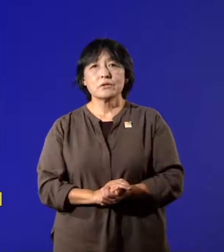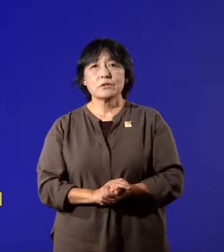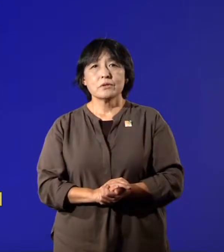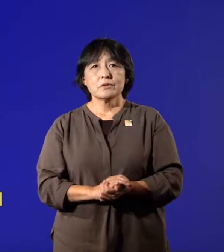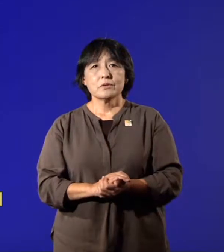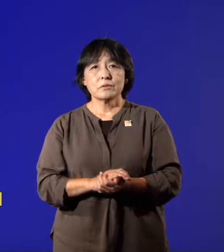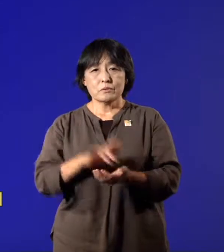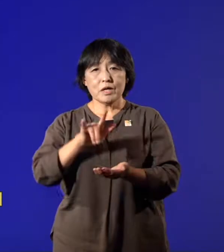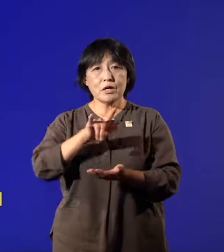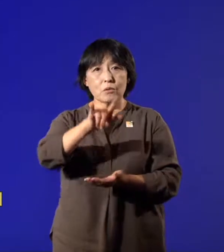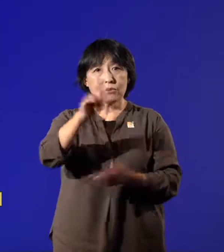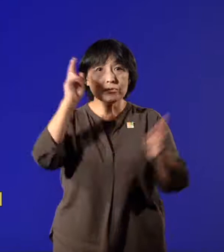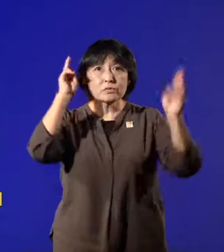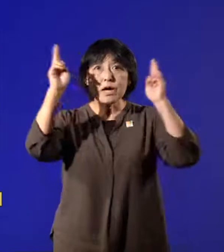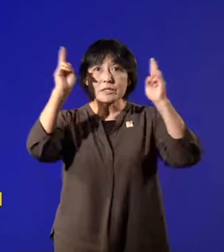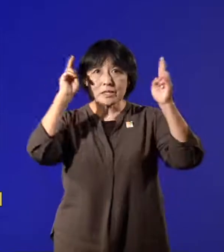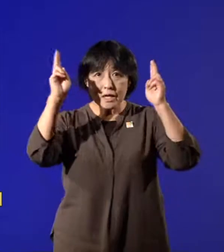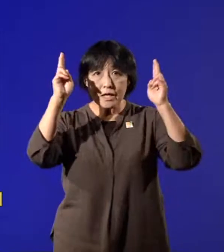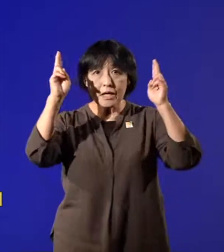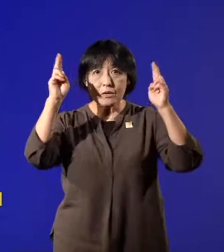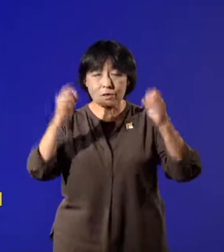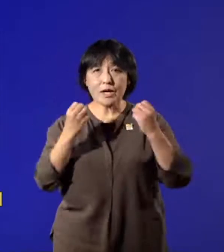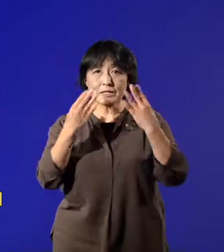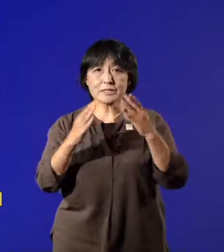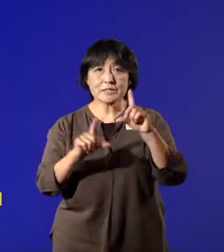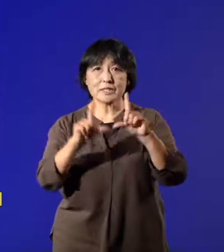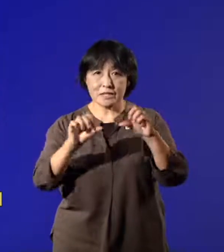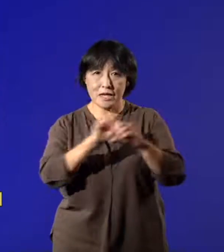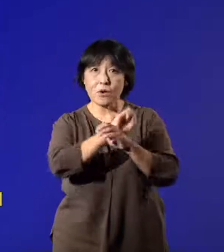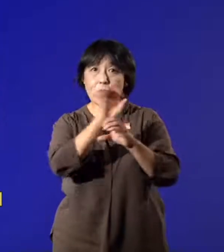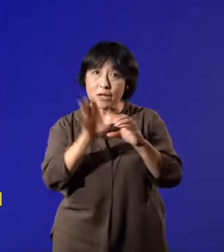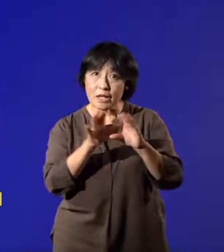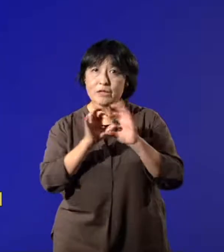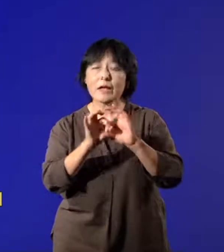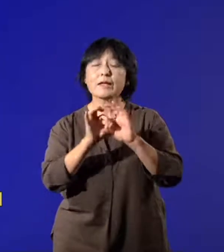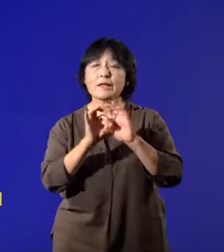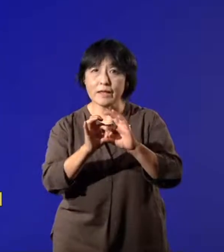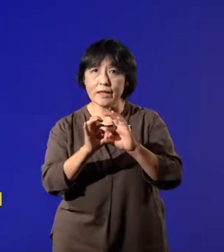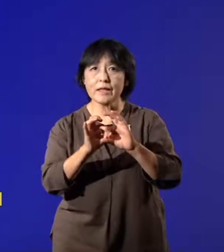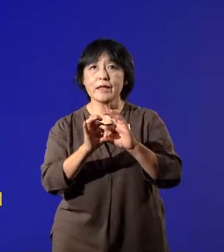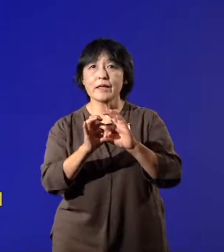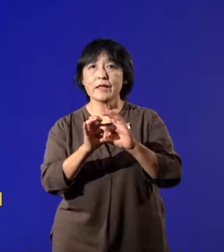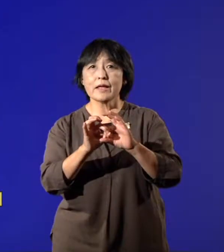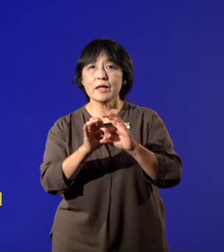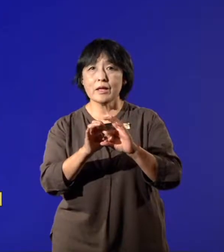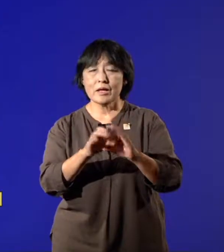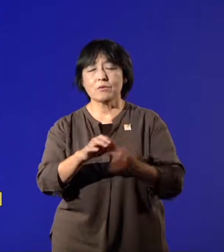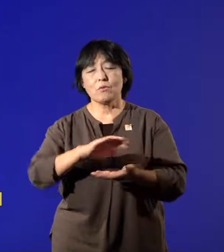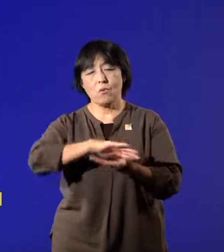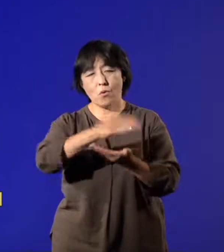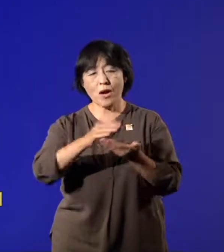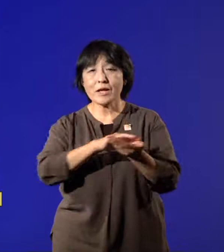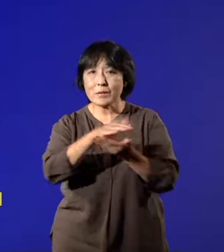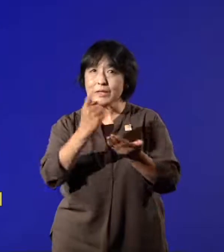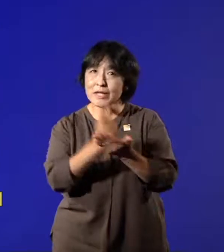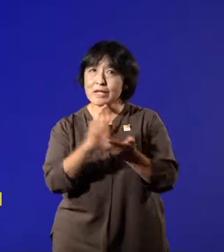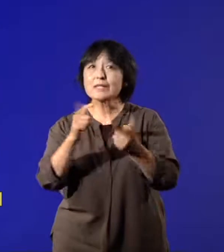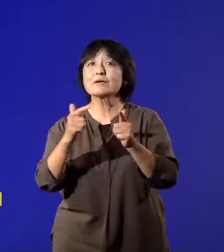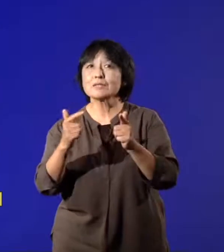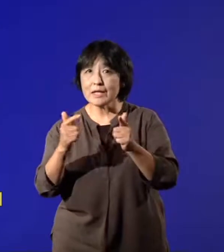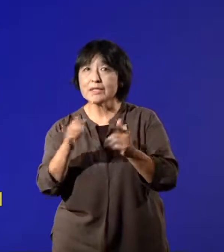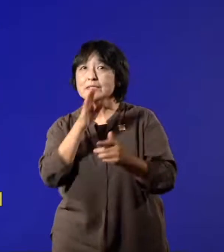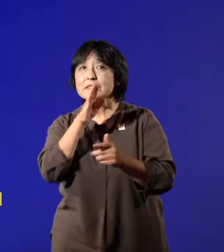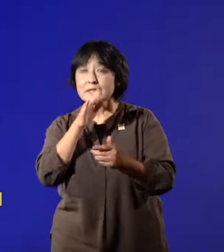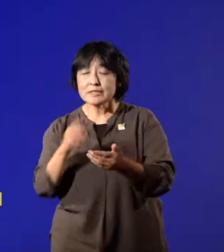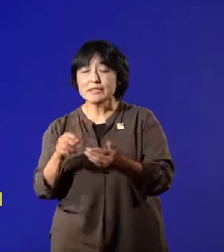航空会社の状況でありますが、今年は新型コロナウイルスの関係で非常にこれは丘珠だけではなくて、搭乗率と